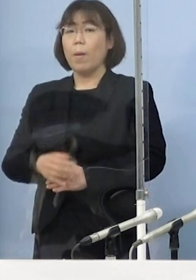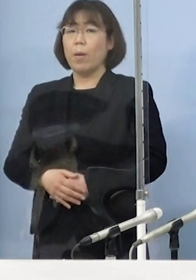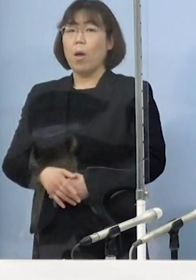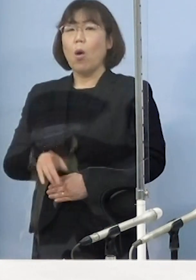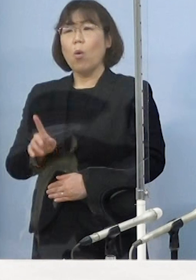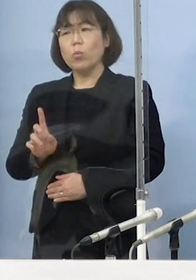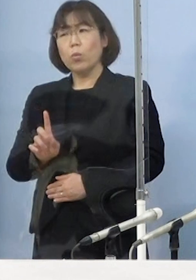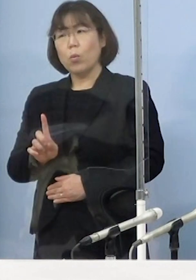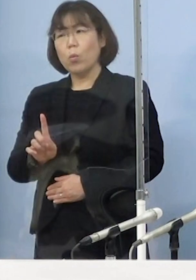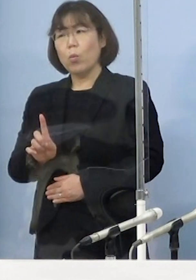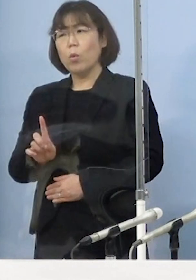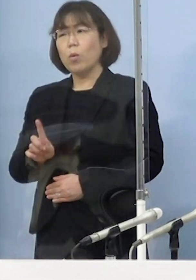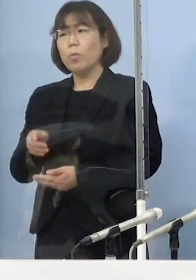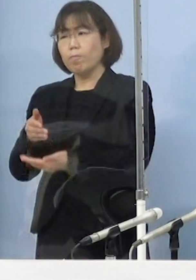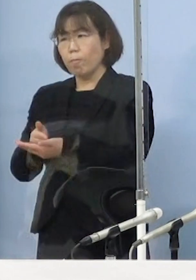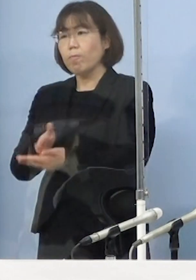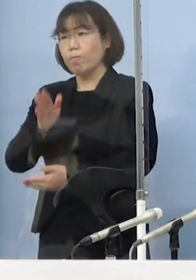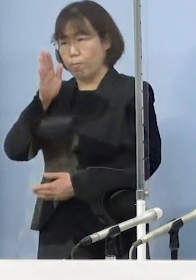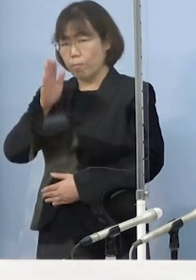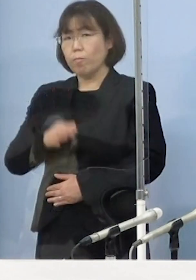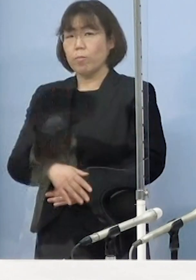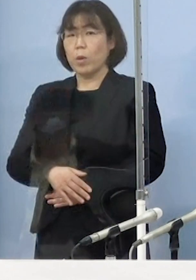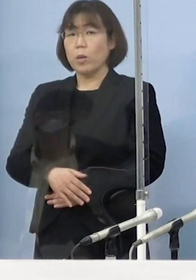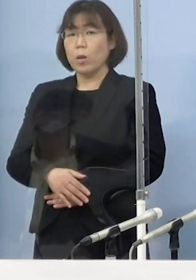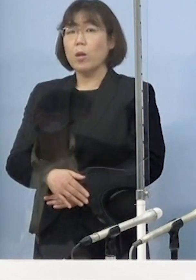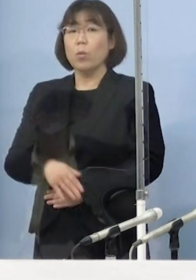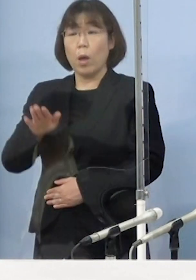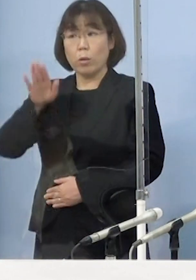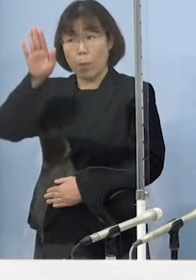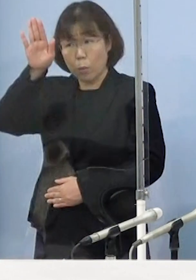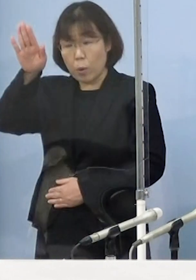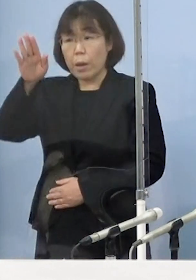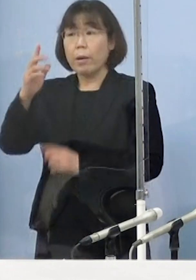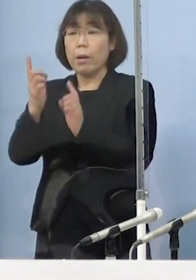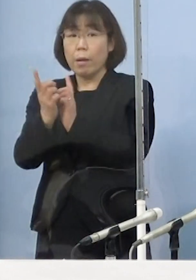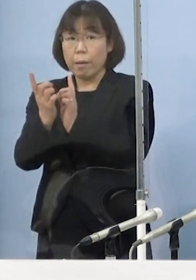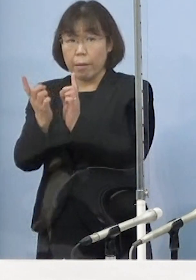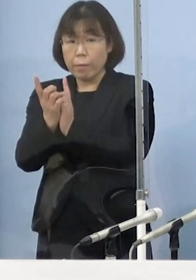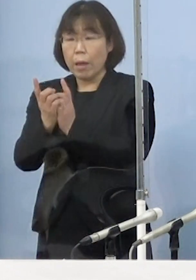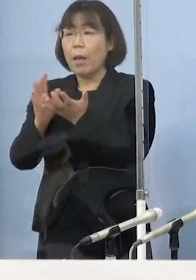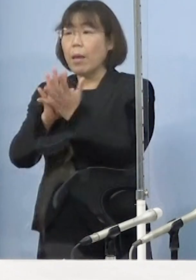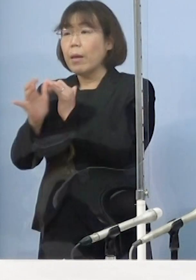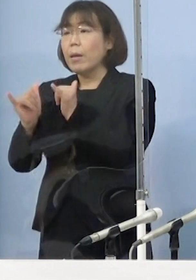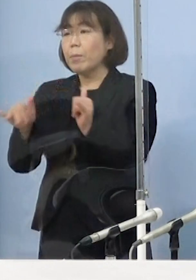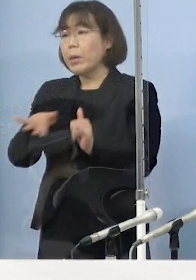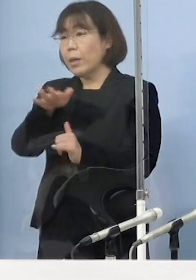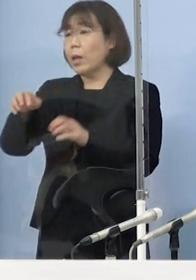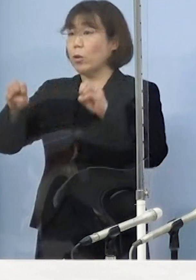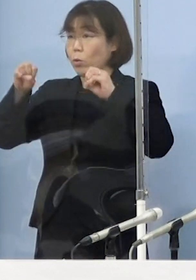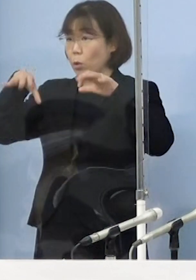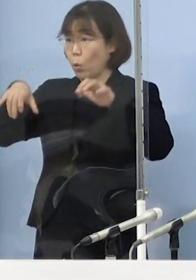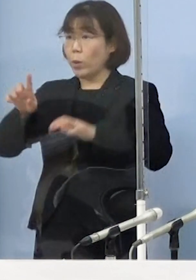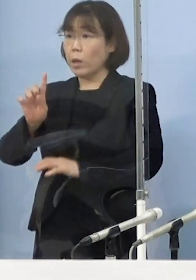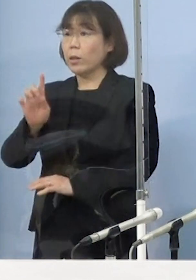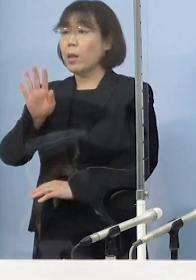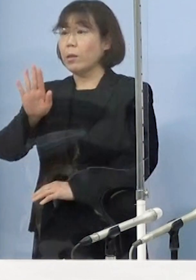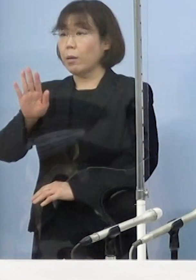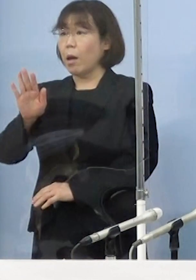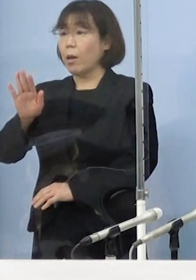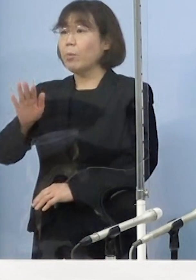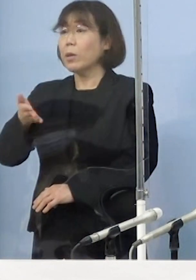教えていただきたいんですけど、 はい、 あとはその今後の対策とか今後に呼びかけていただきた いんです